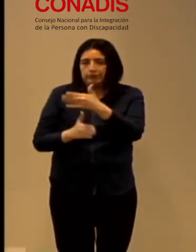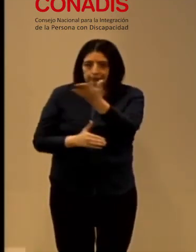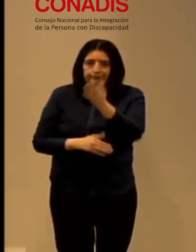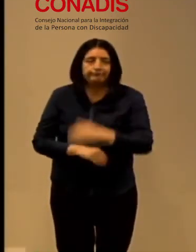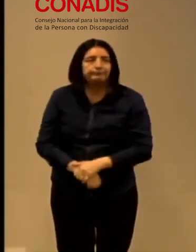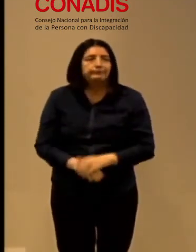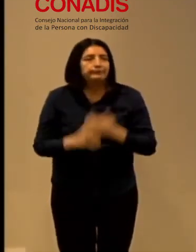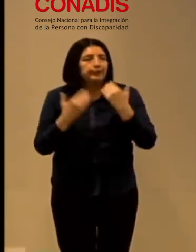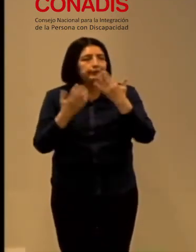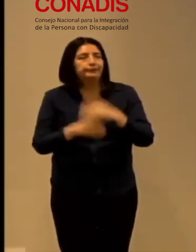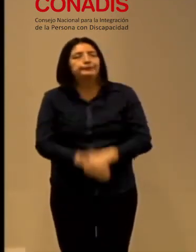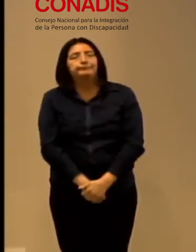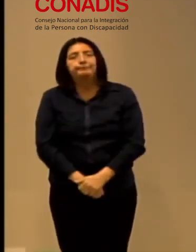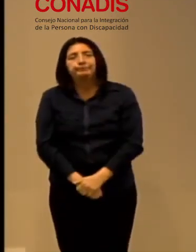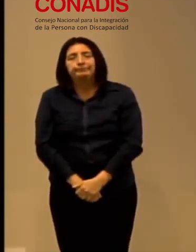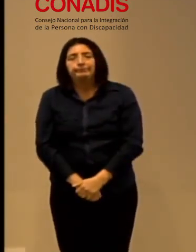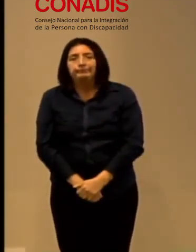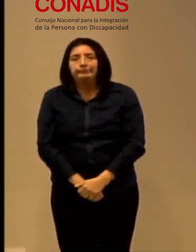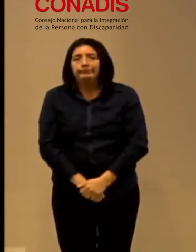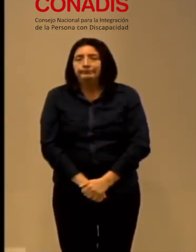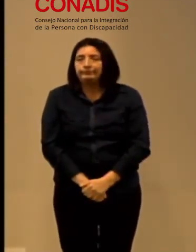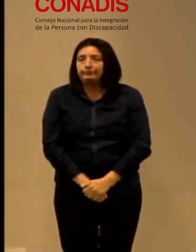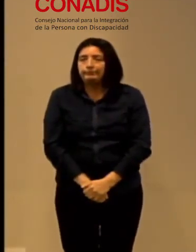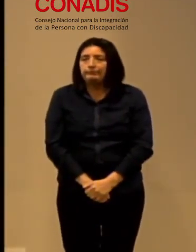ustedes. Gracias.